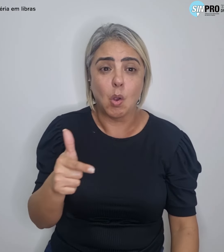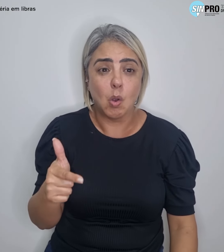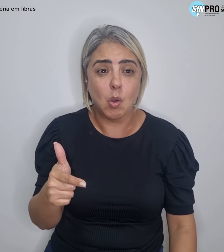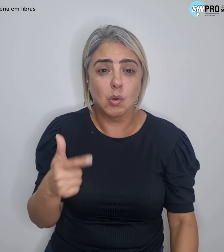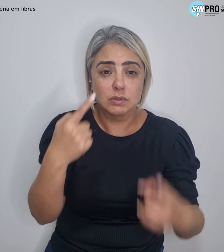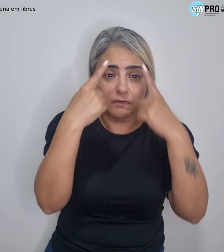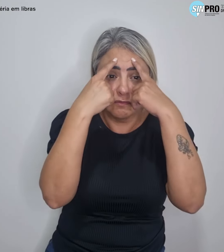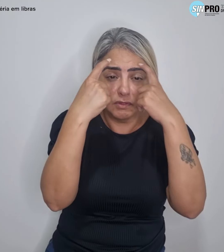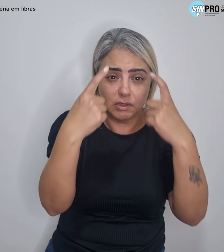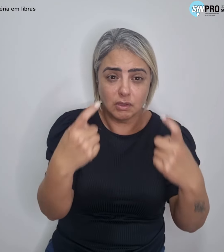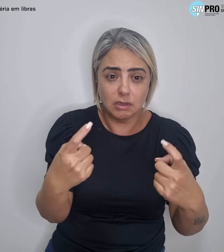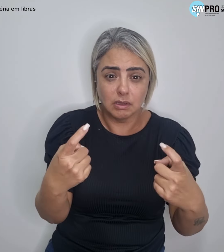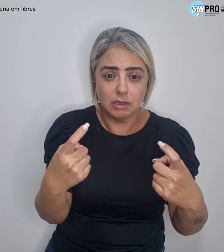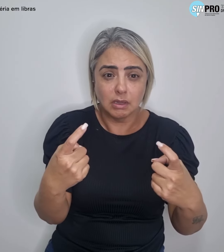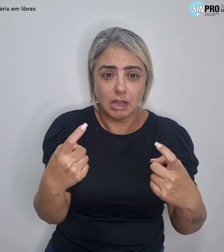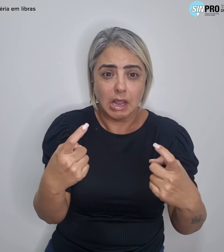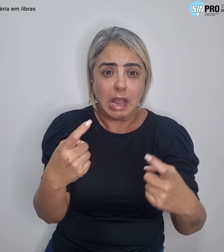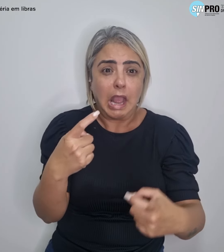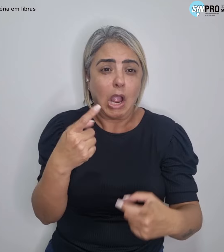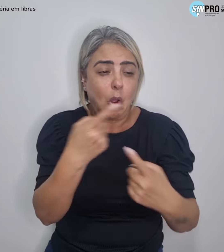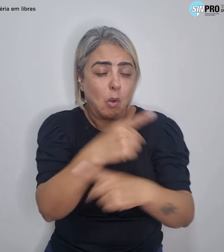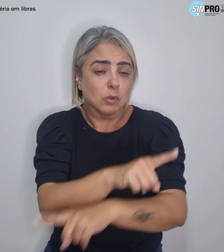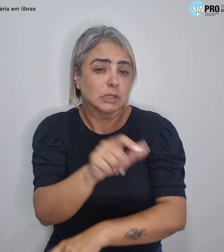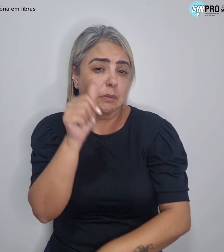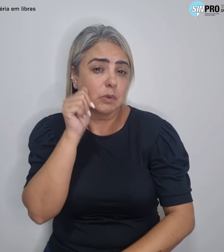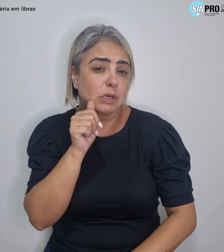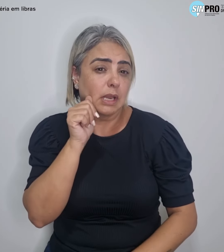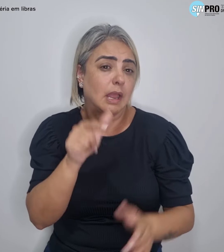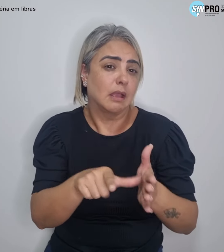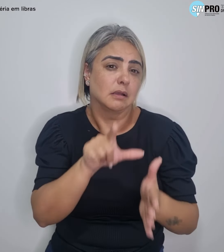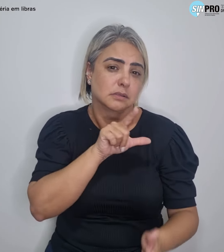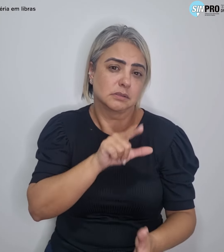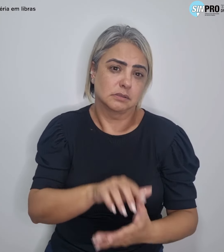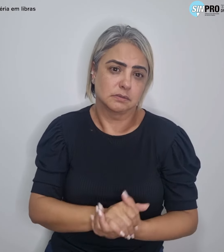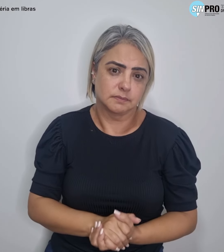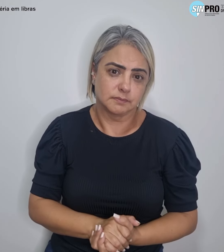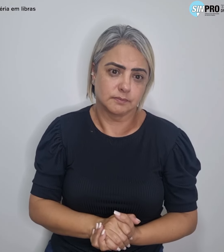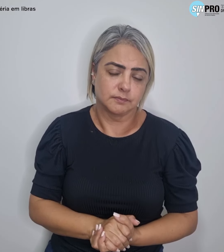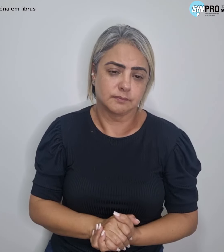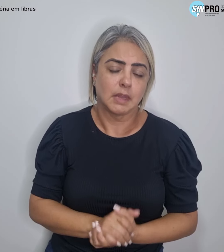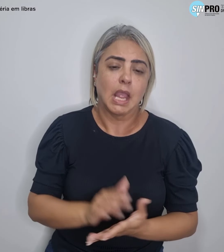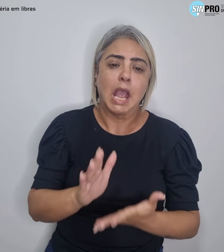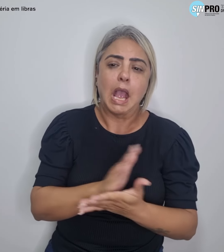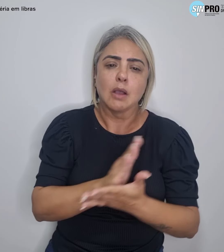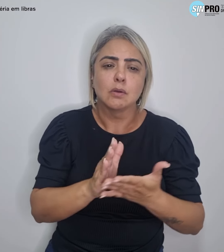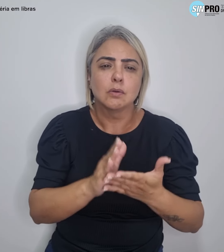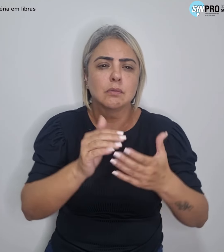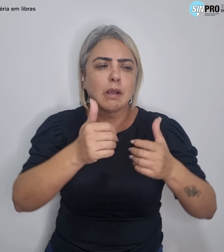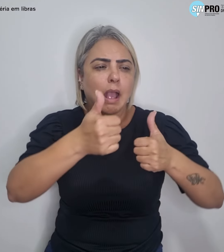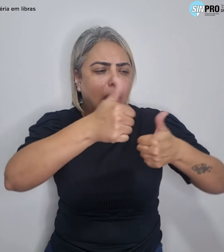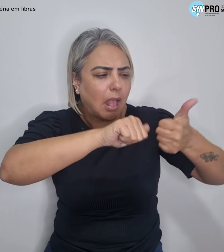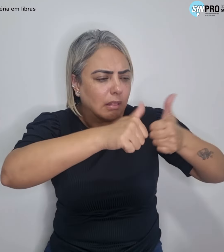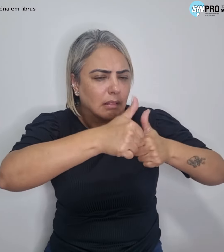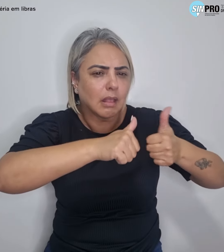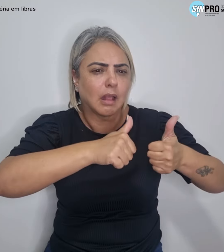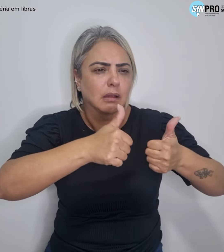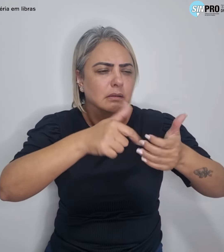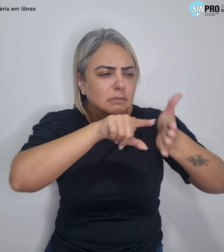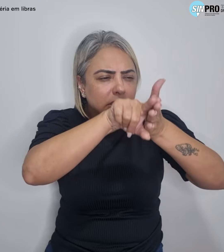violência sexista cometidas antes. Algumas analistas acreditam que os números da